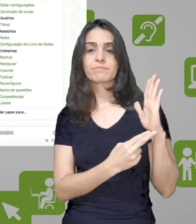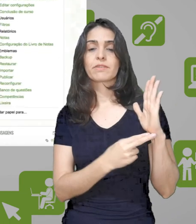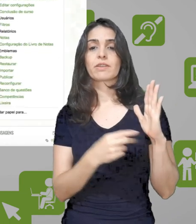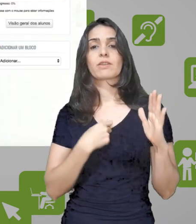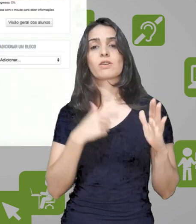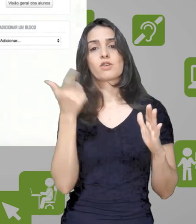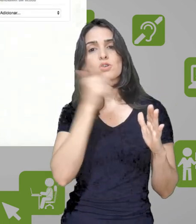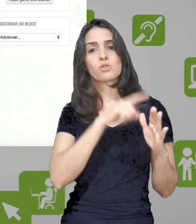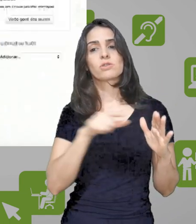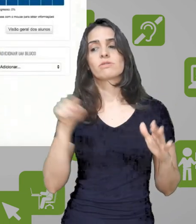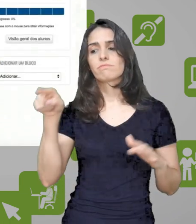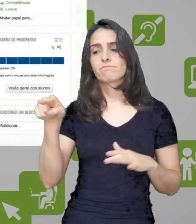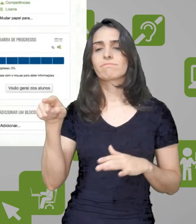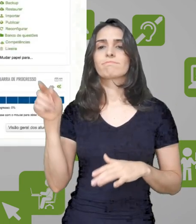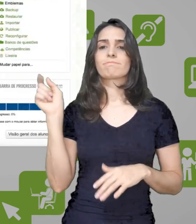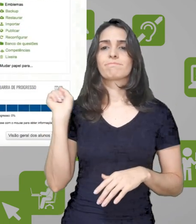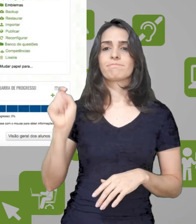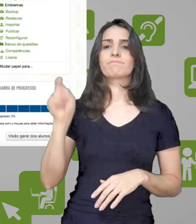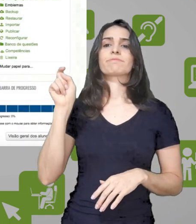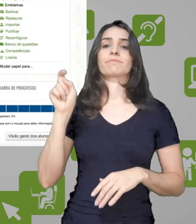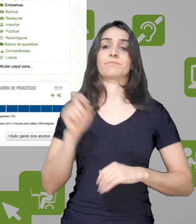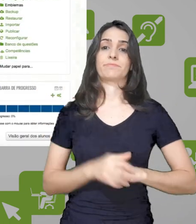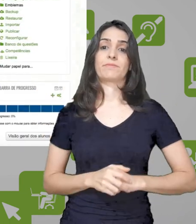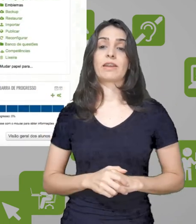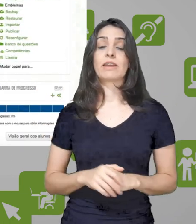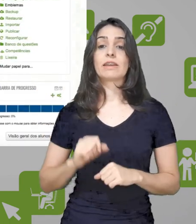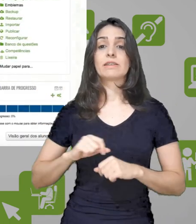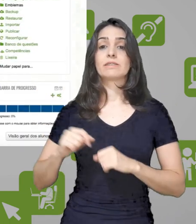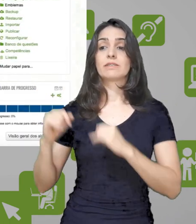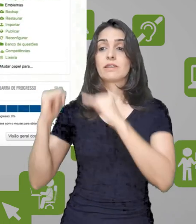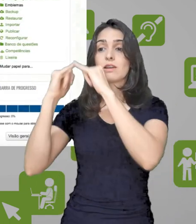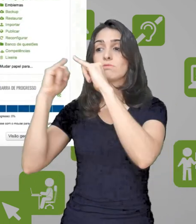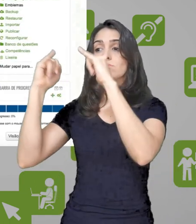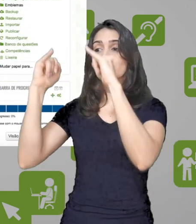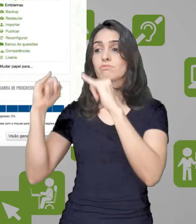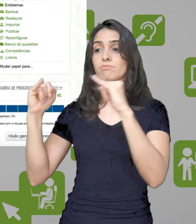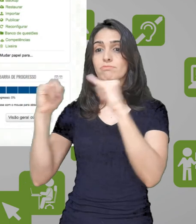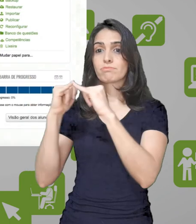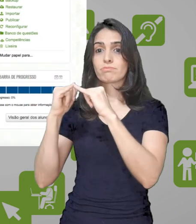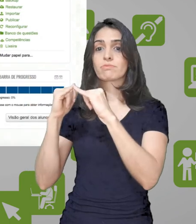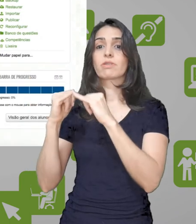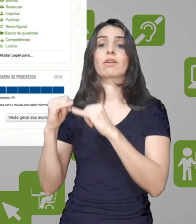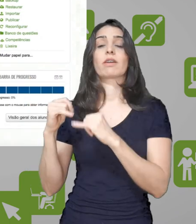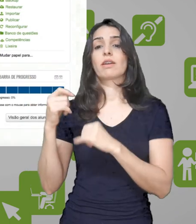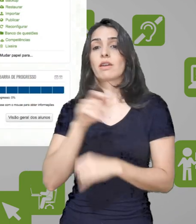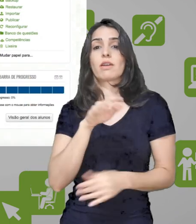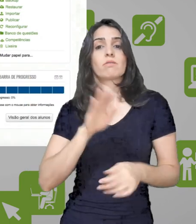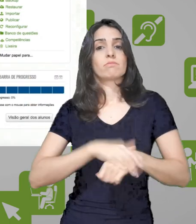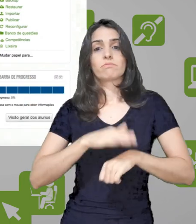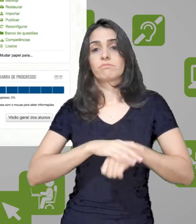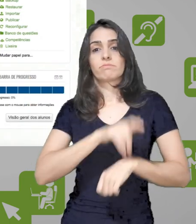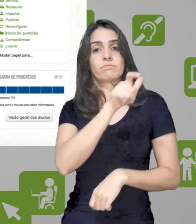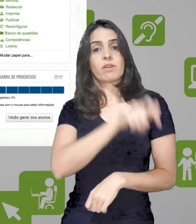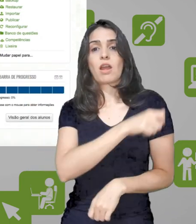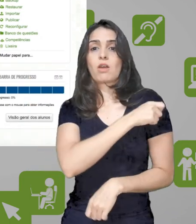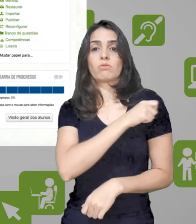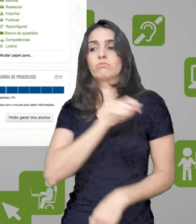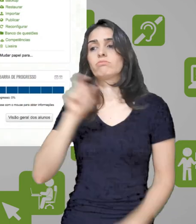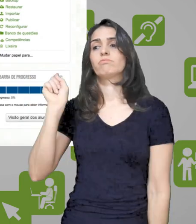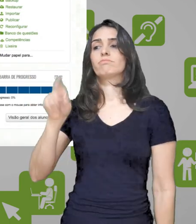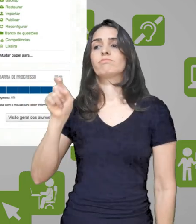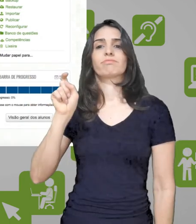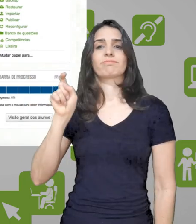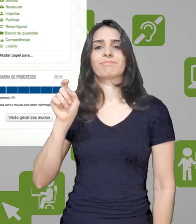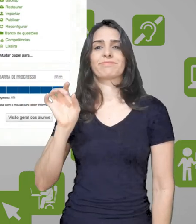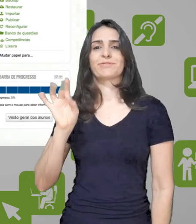E como você já tinha observado, a caixinha ela fica pontilhada. Significa que o